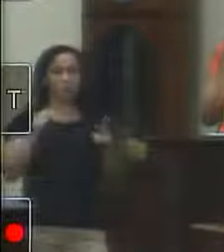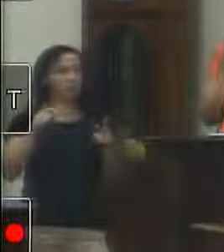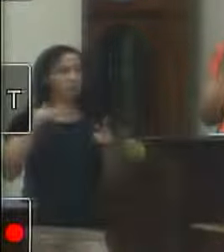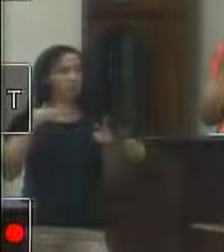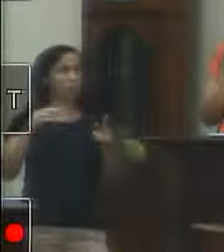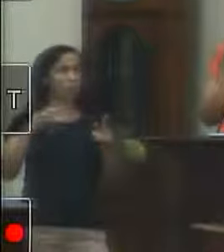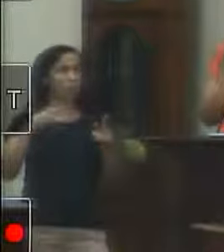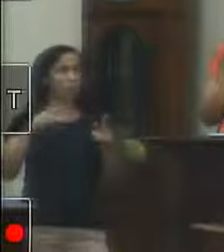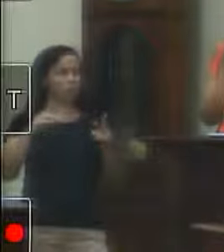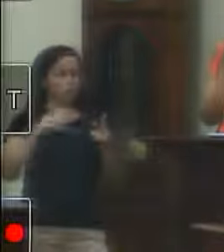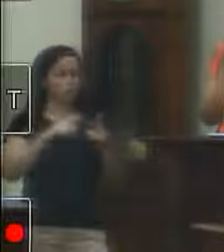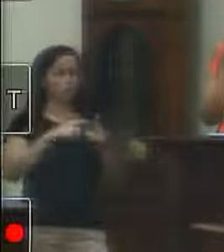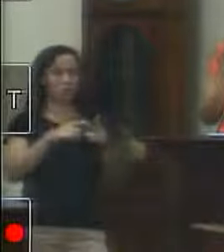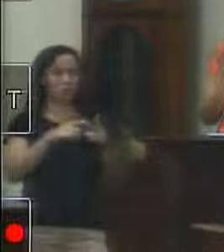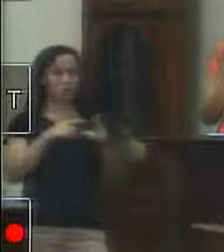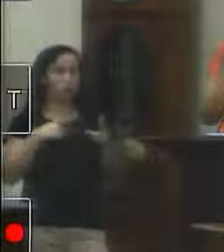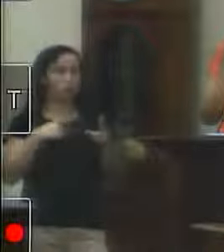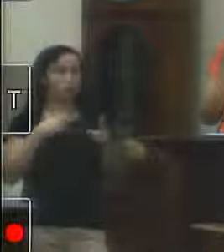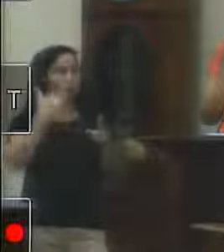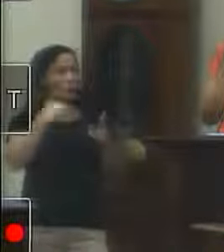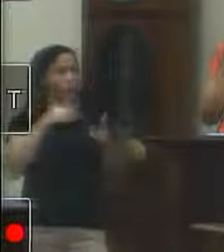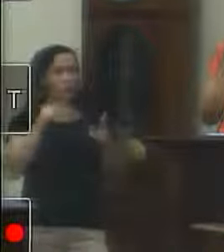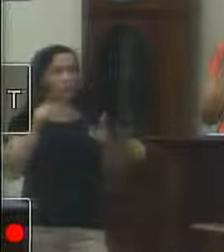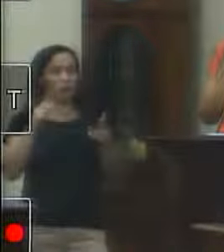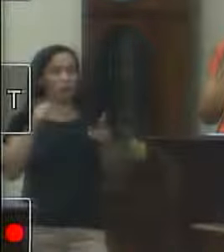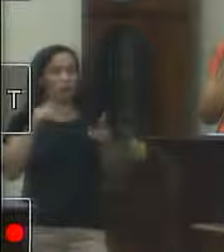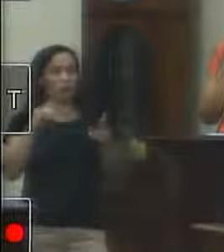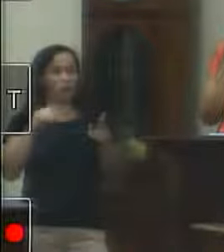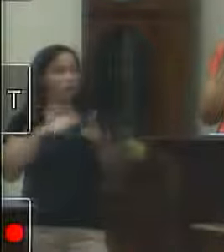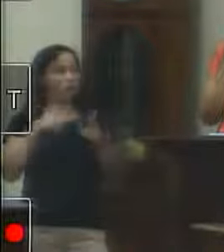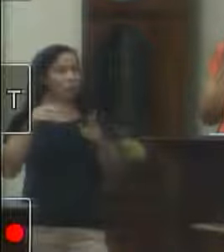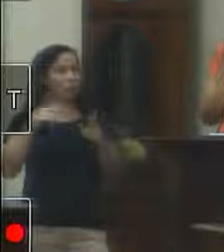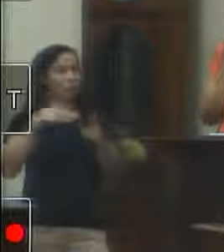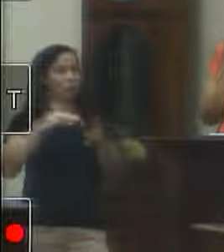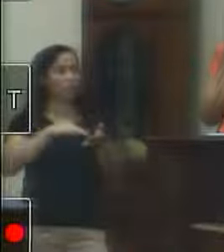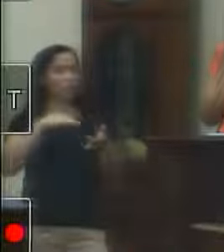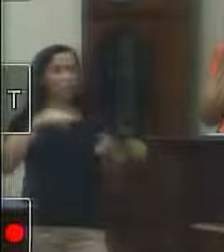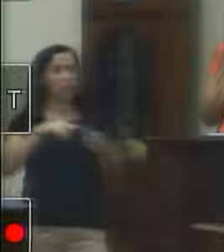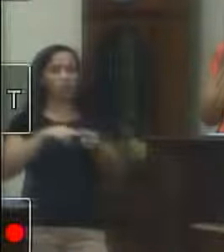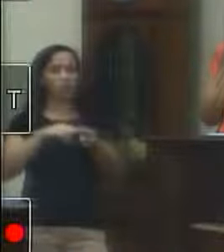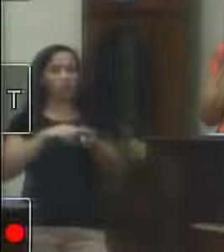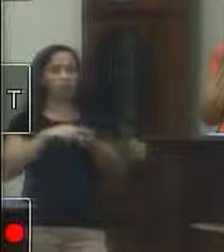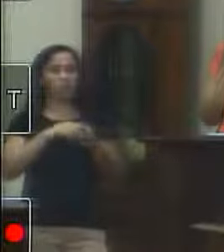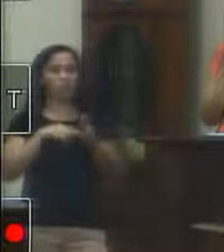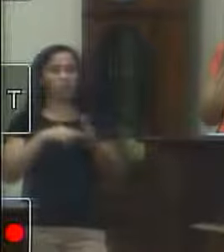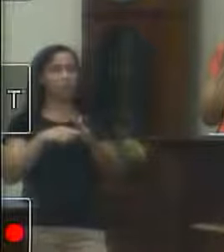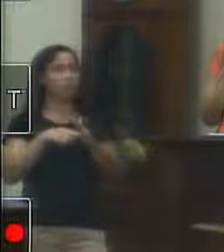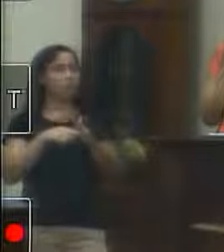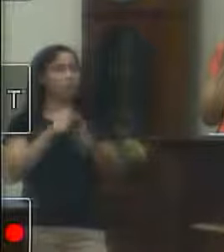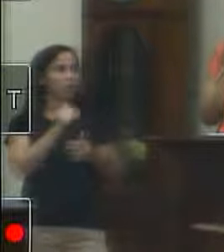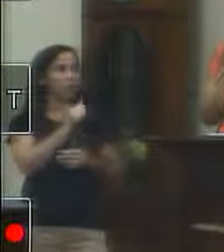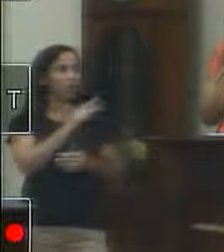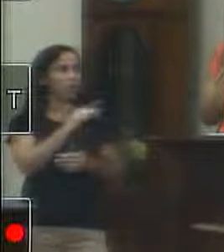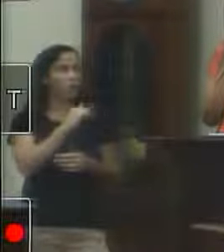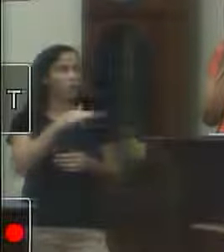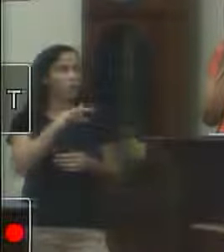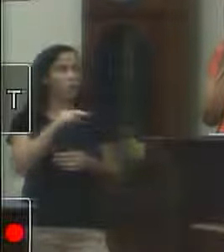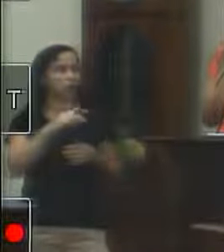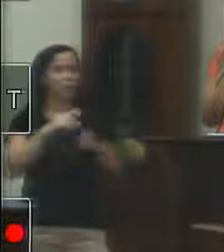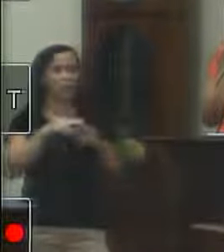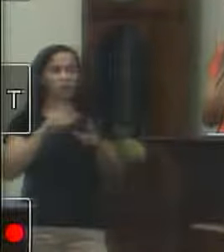Mauro Contrucci, eu, a Glória, e outros membros também da Critur, e mais